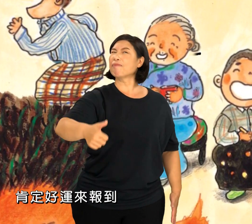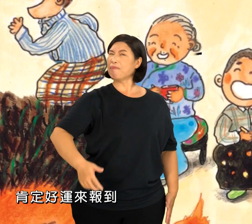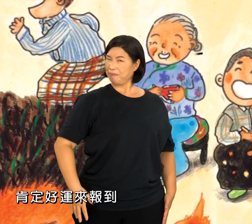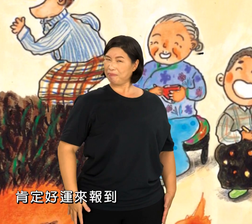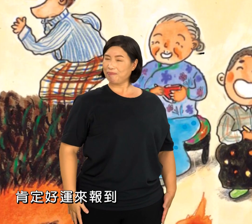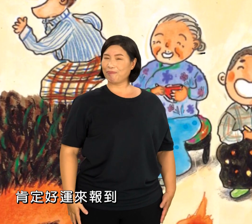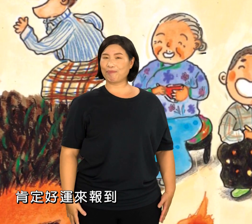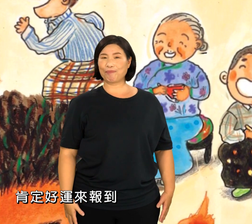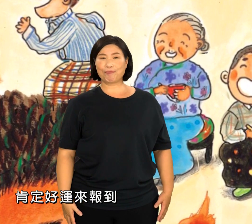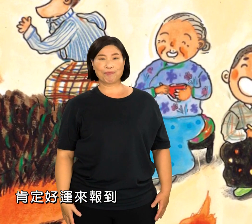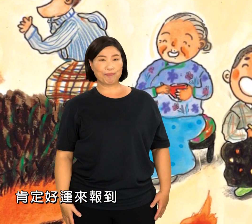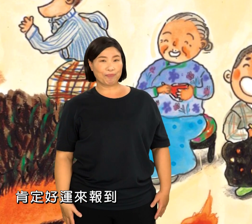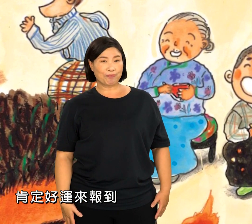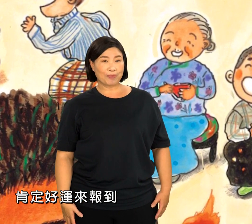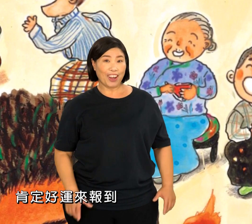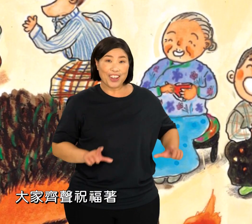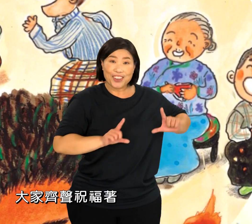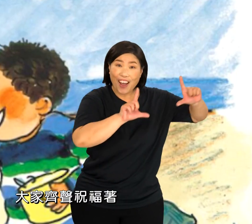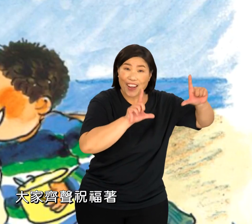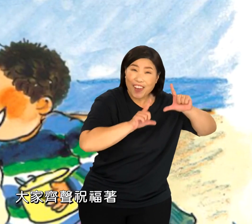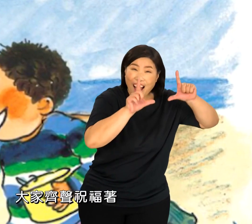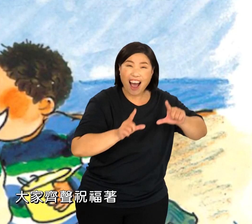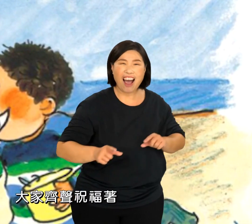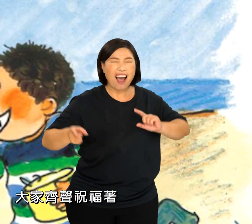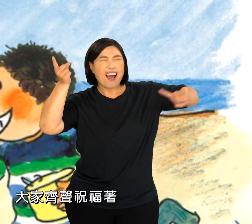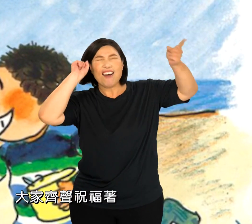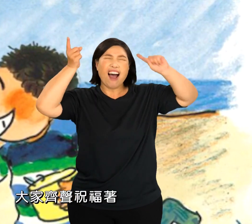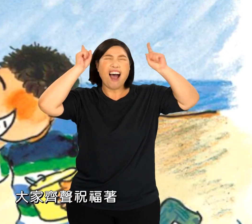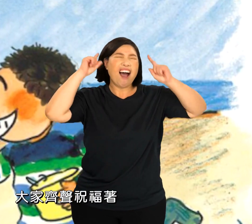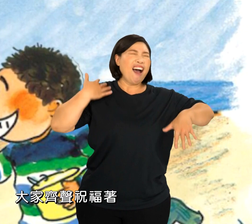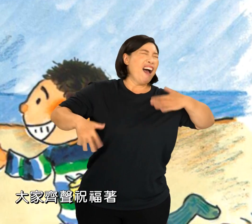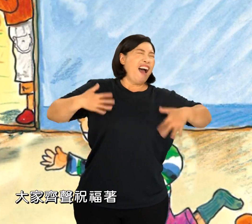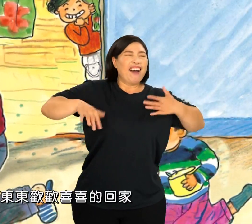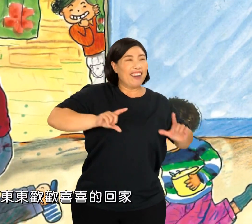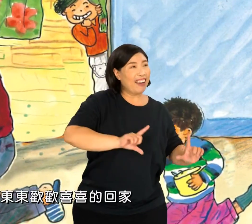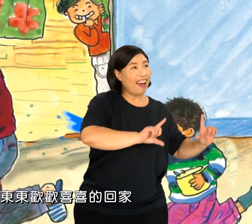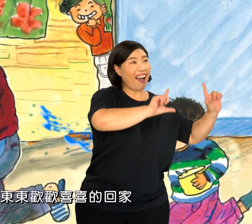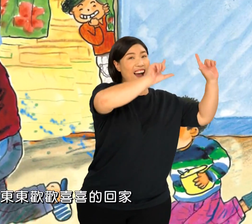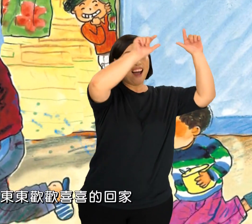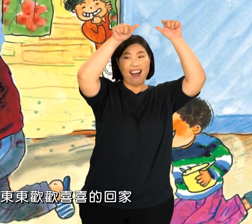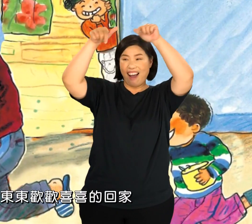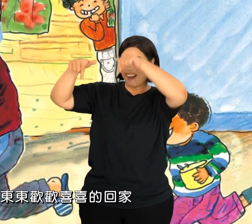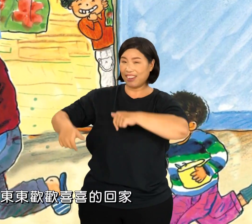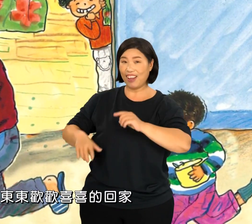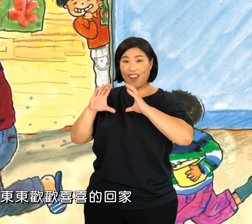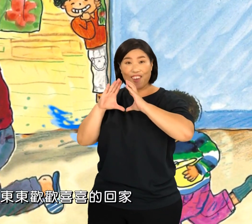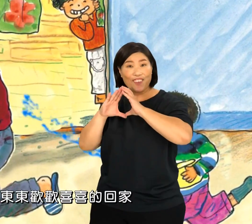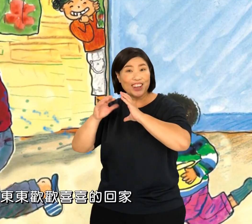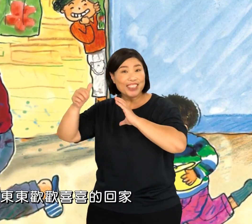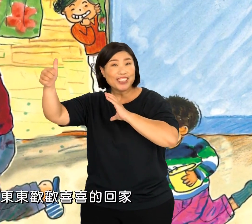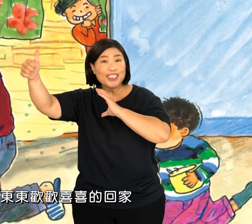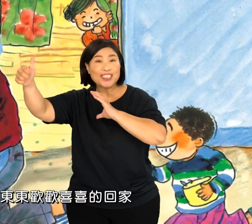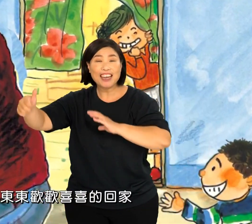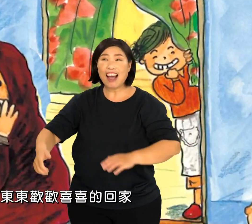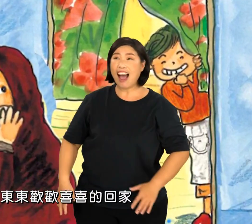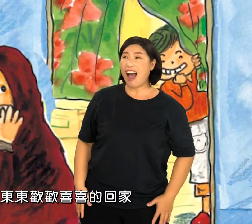道。 大家齐声祝福着，东东欢欢喜喜地回家，